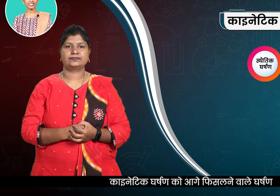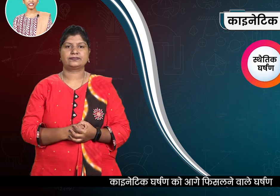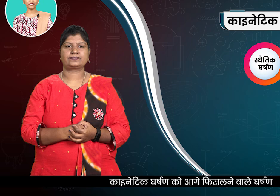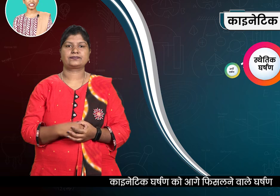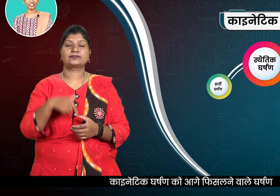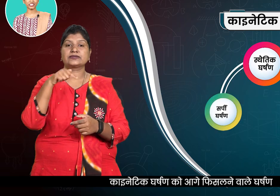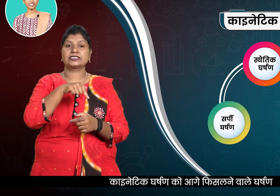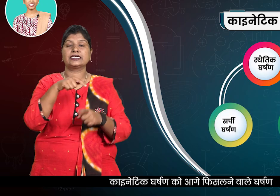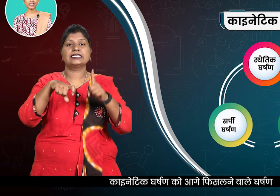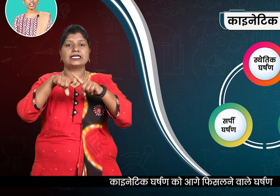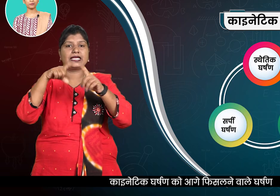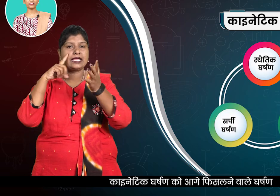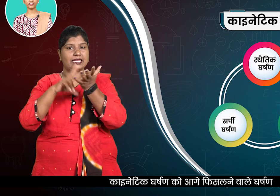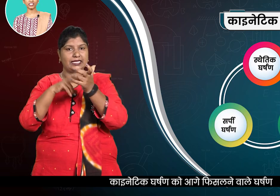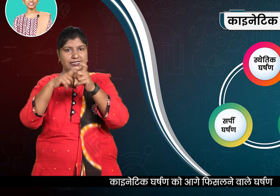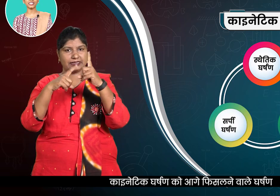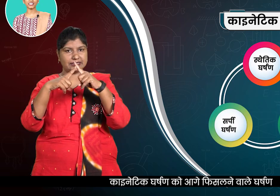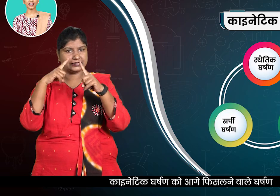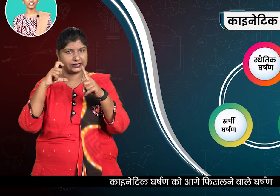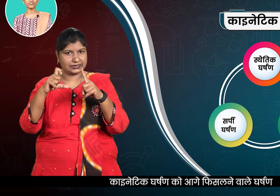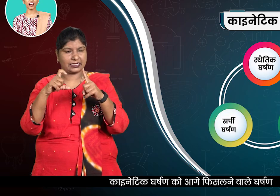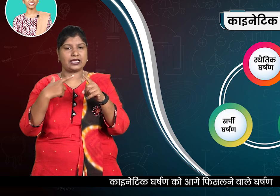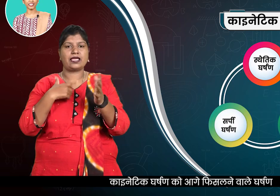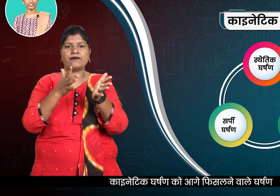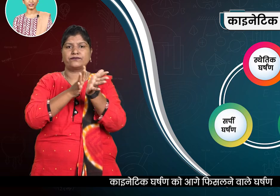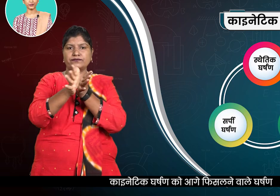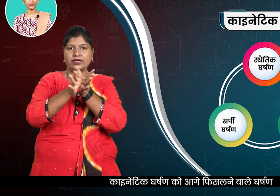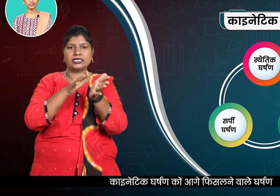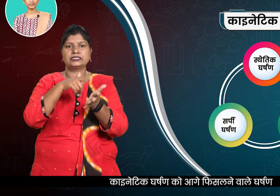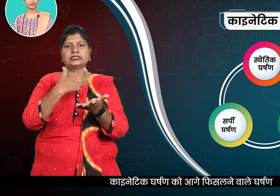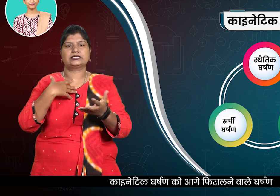काइनेटिक घर्शन को आगे फिसलने वाले घर्शन